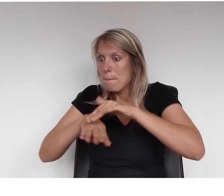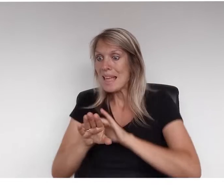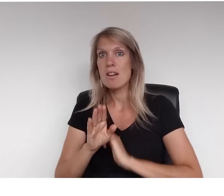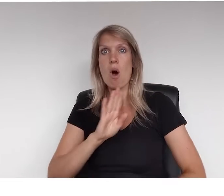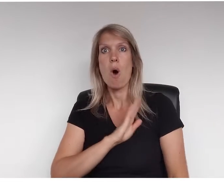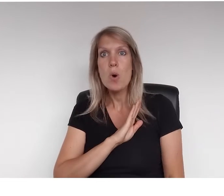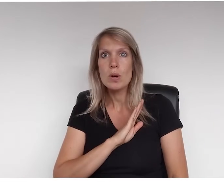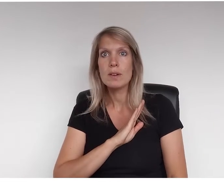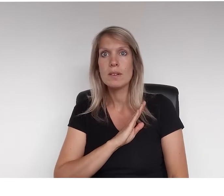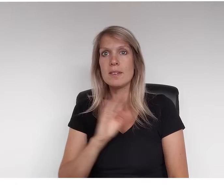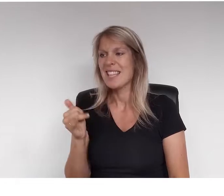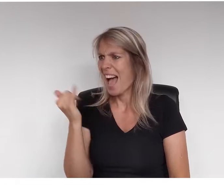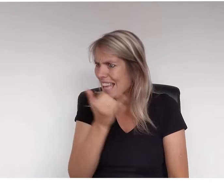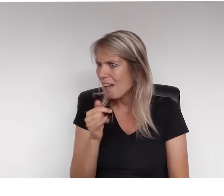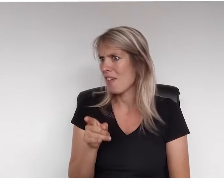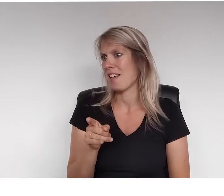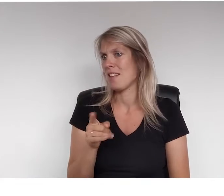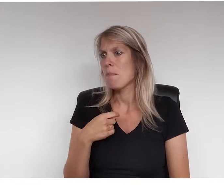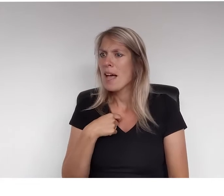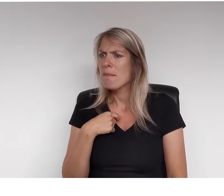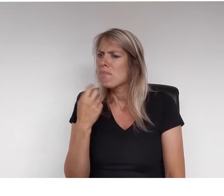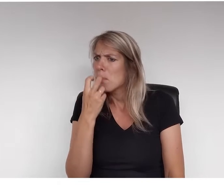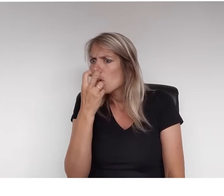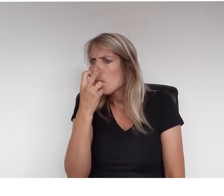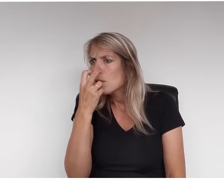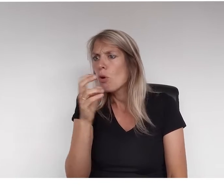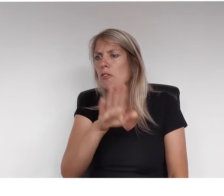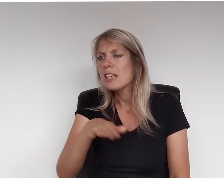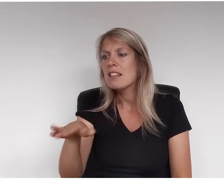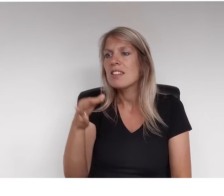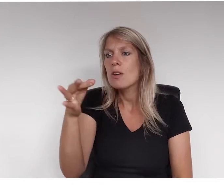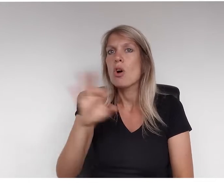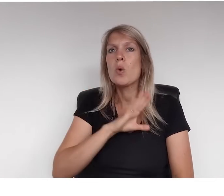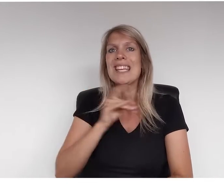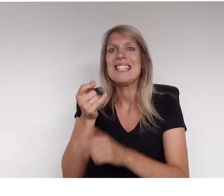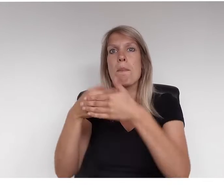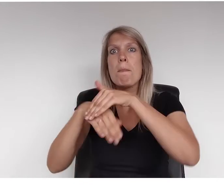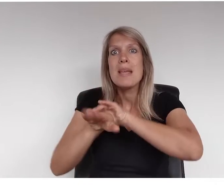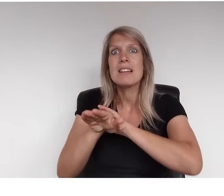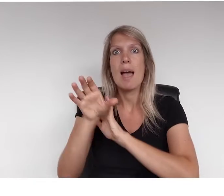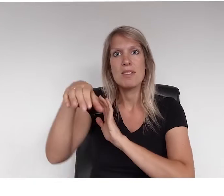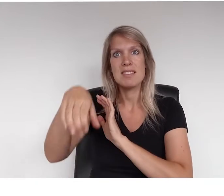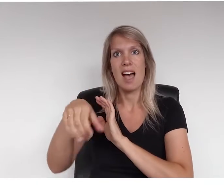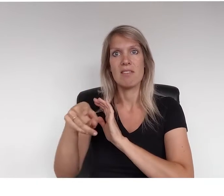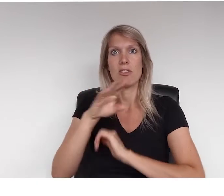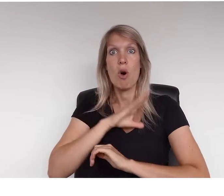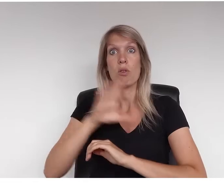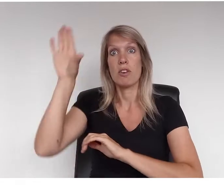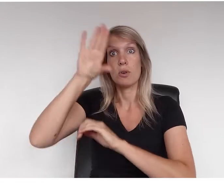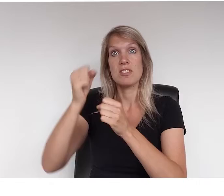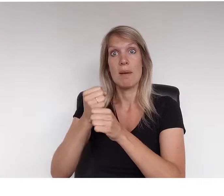Ja, echt leuk. Oh, en ik ben eigenlijk ook wel heel benieuwd of de kids thuis misschien ook wel iets binnen hebben staan. Wat een goed wat idee. Ze van Gods schepping naar binnen gekomen. Wat